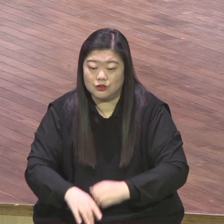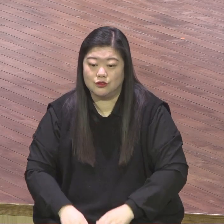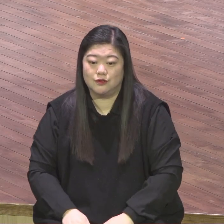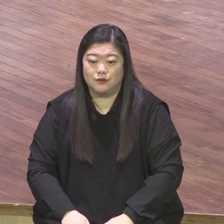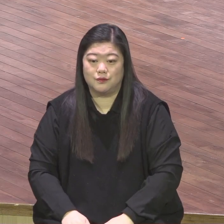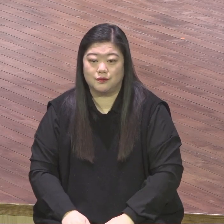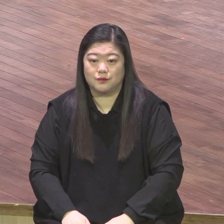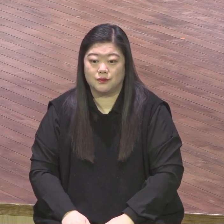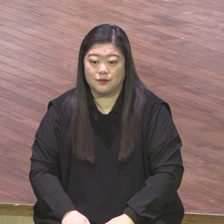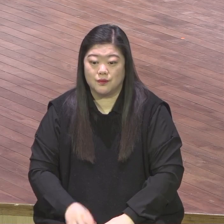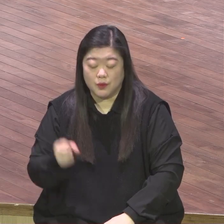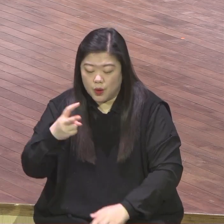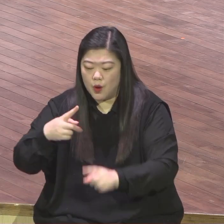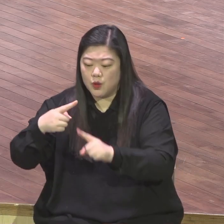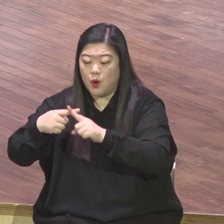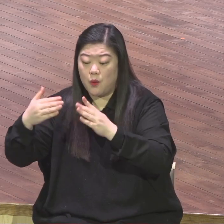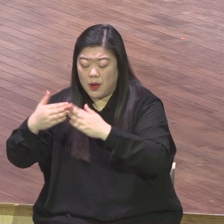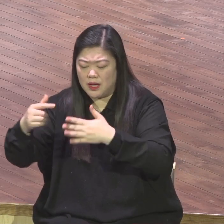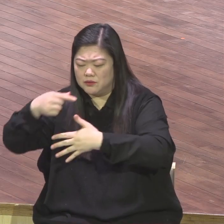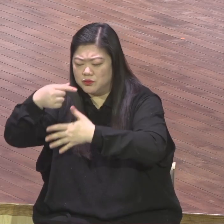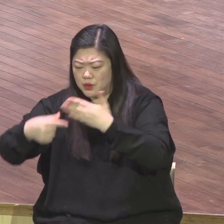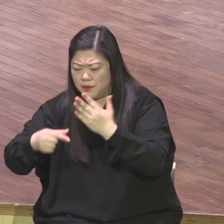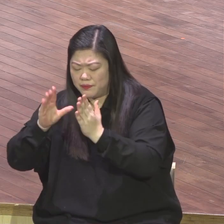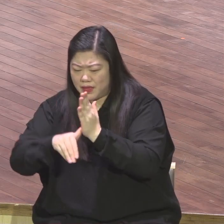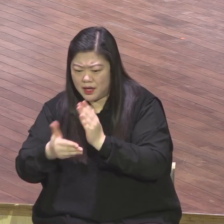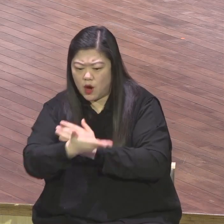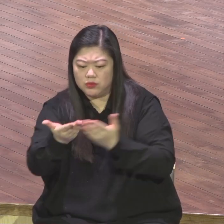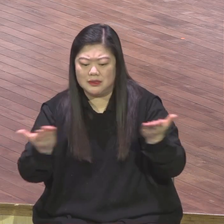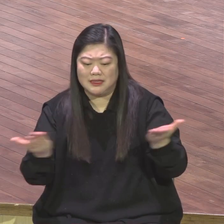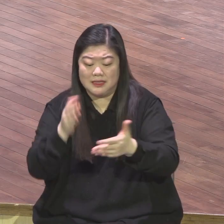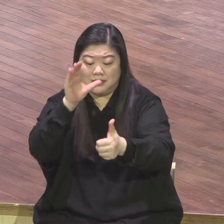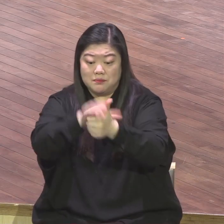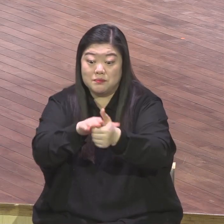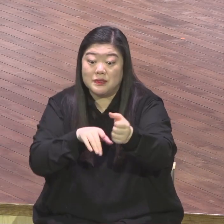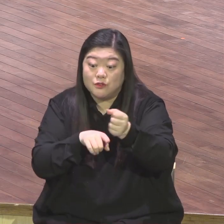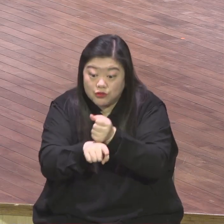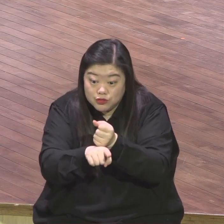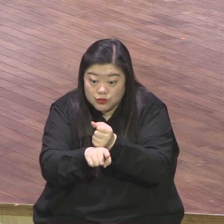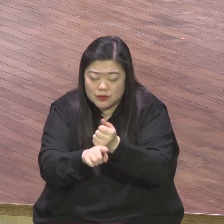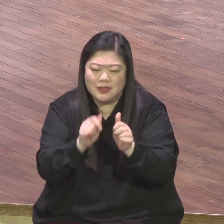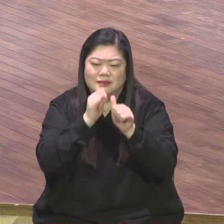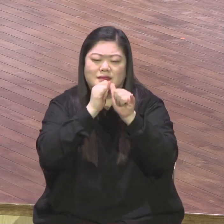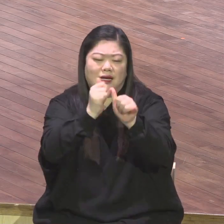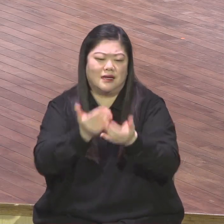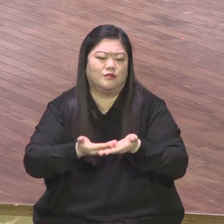교회에서 무슨 프로그램을 해가지고 하게 하는 것은 부담이 아니라 상 주시기 위함이다.